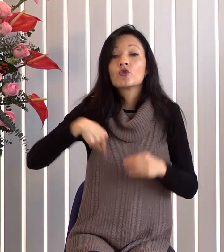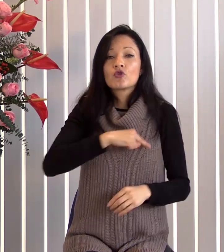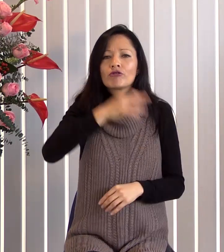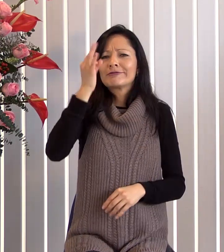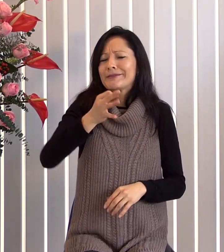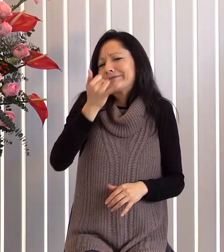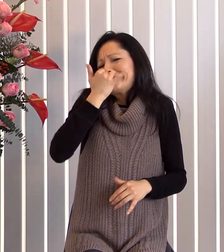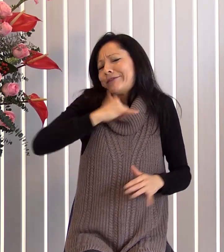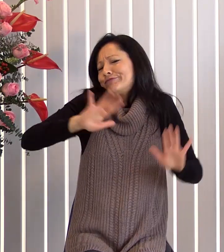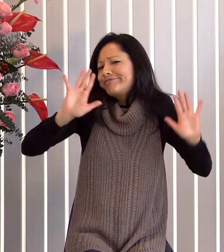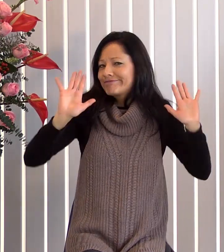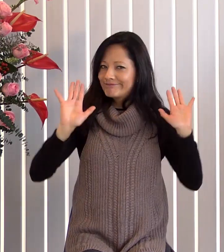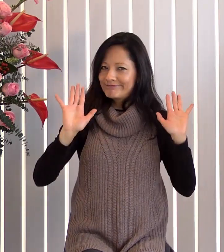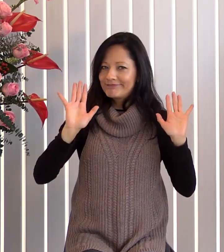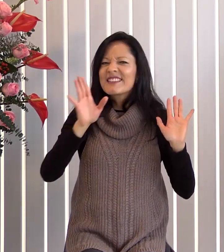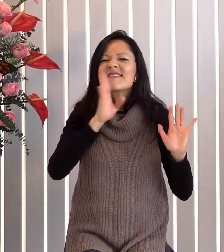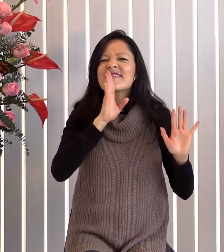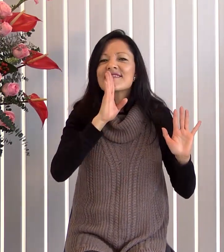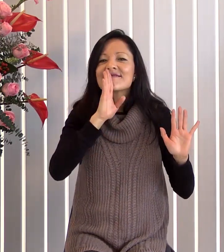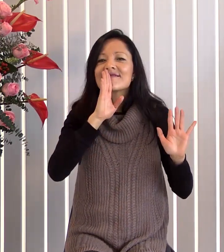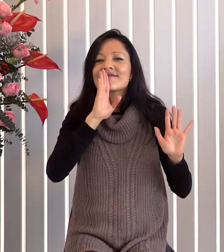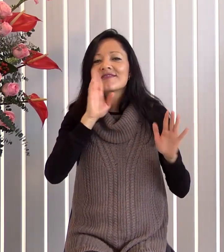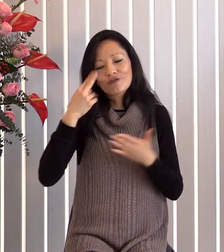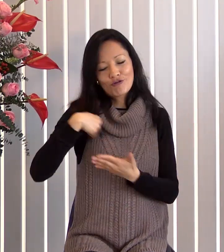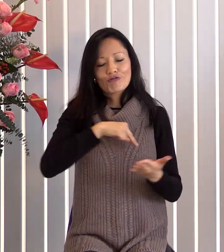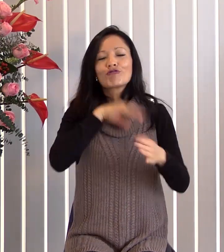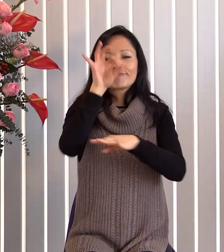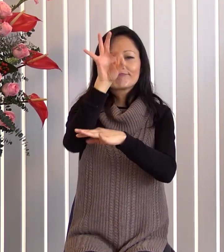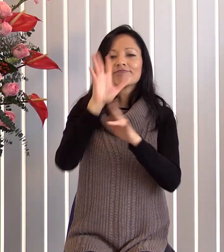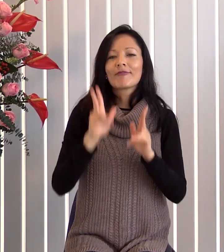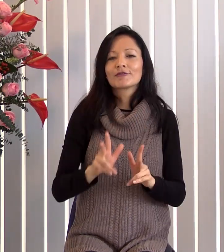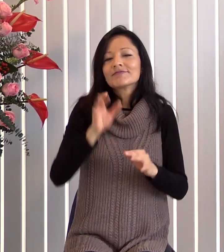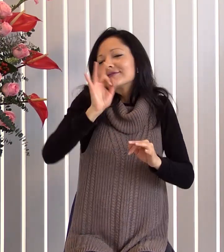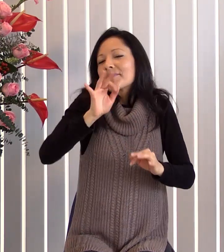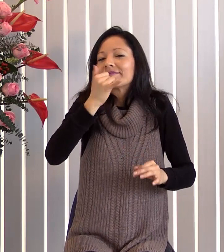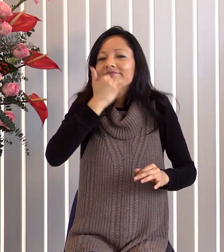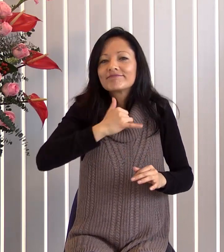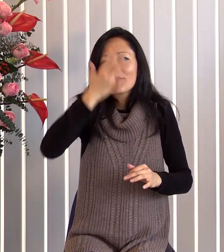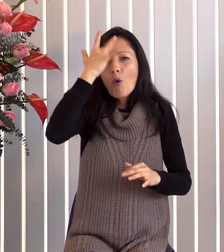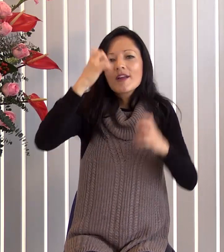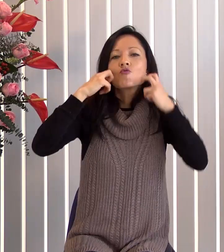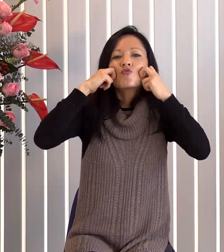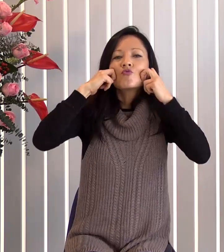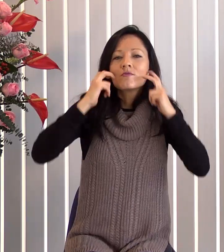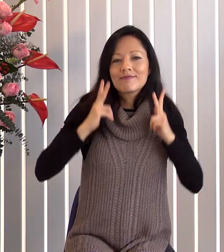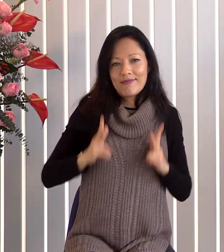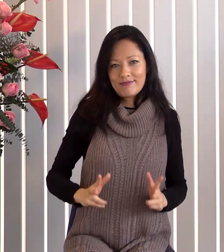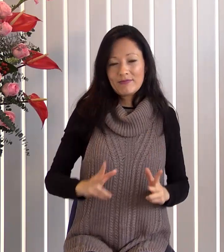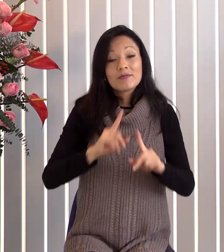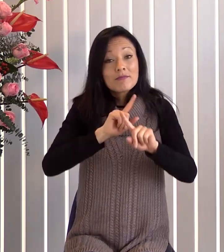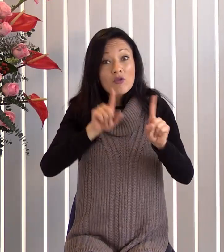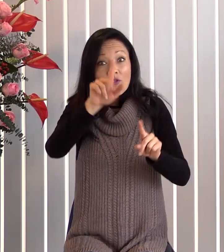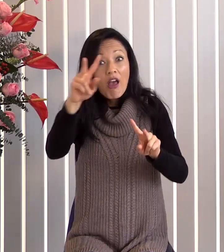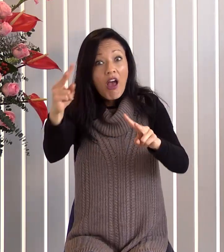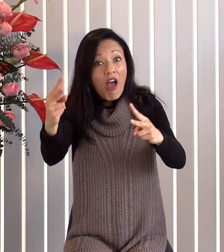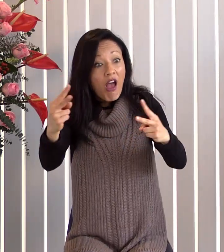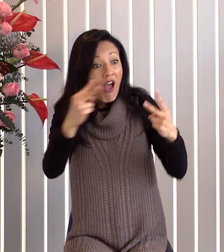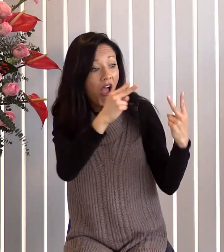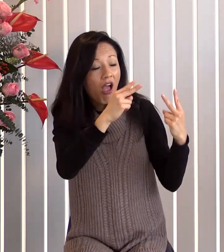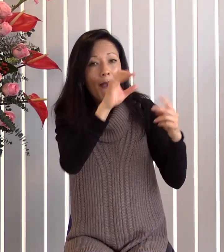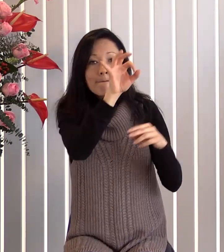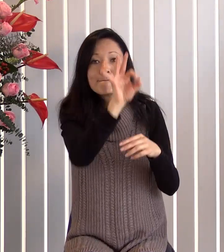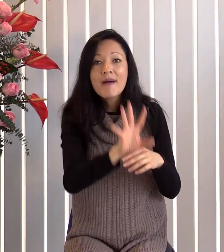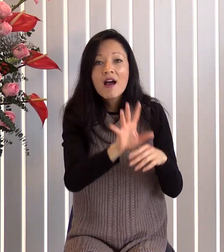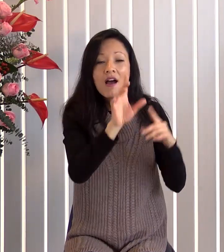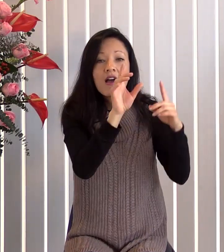nos equivocaremos. ¿Quiénes? Los que estamos predicando. Entonces, usted por favor no se fije tanto en las palabras